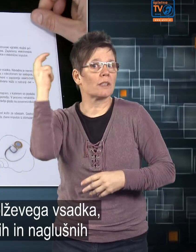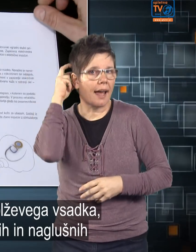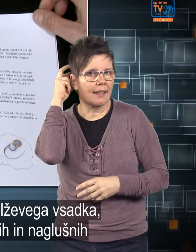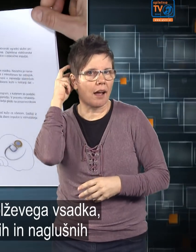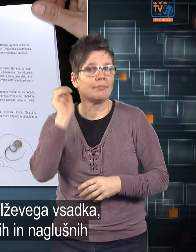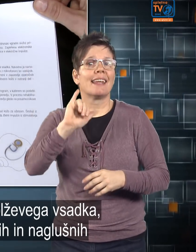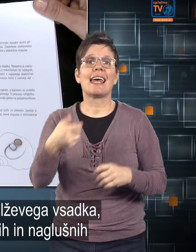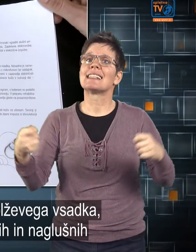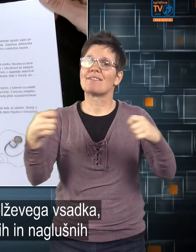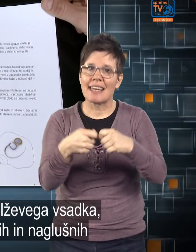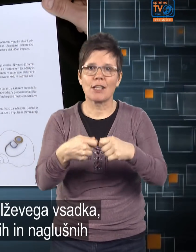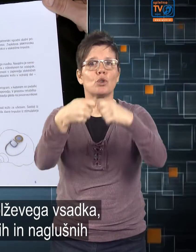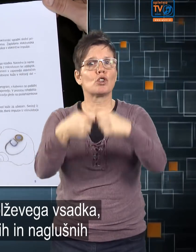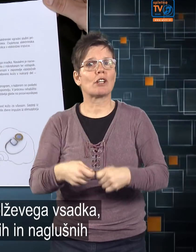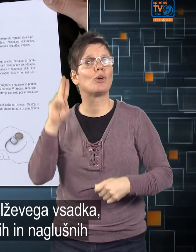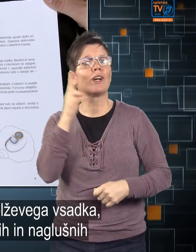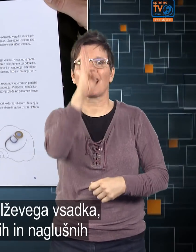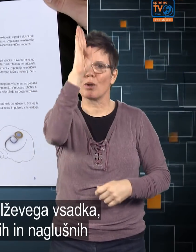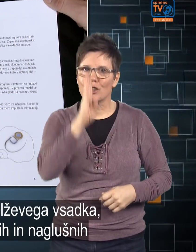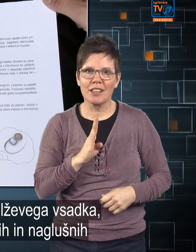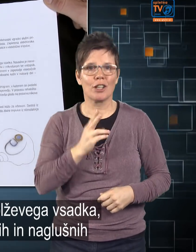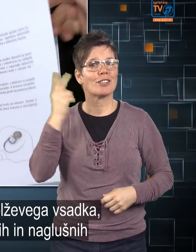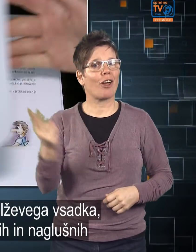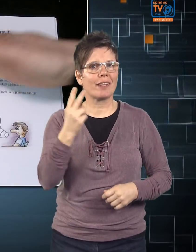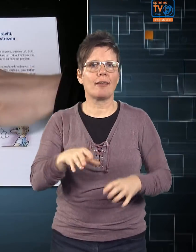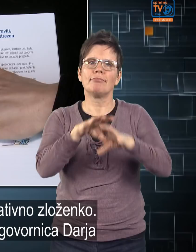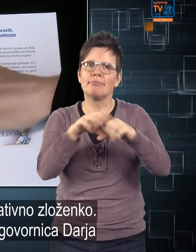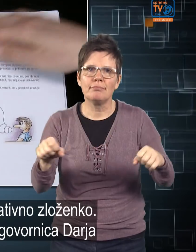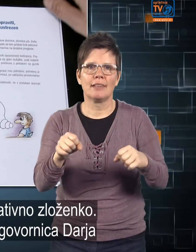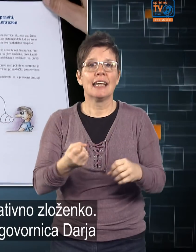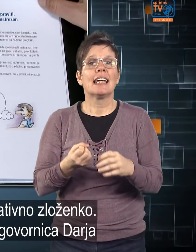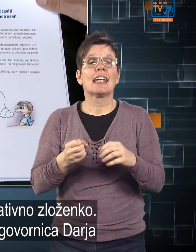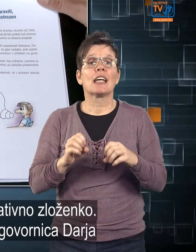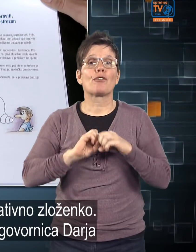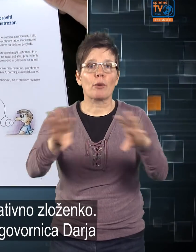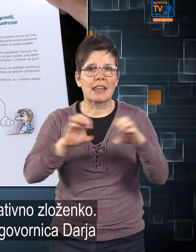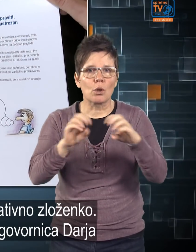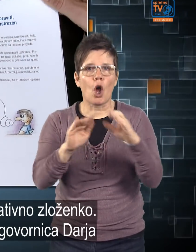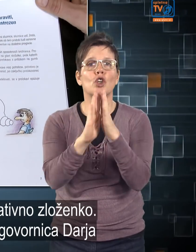Zveza društev gluhih in naglušnih Slovenije izdala informativno zloženko.